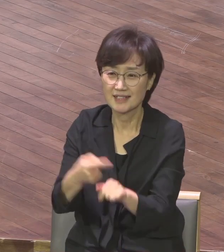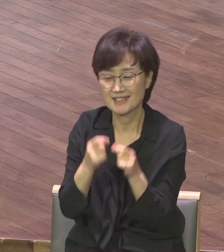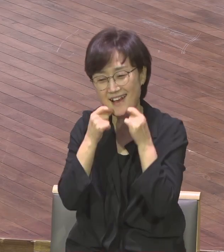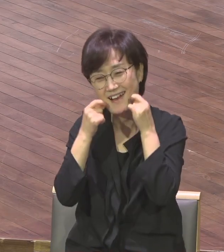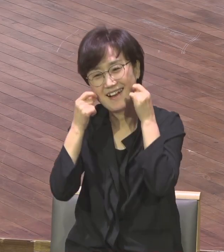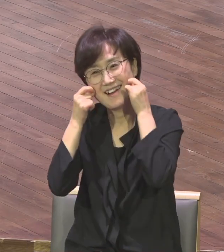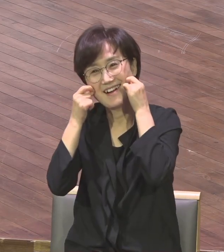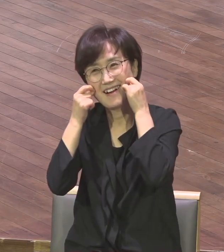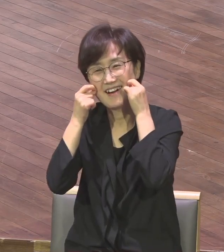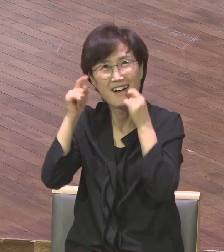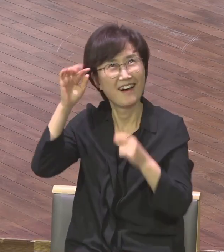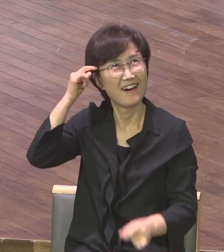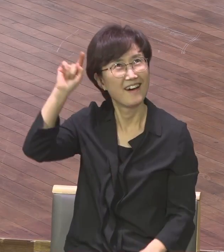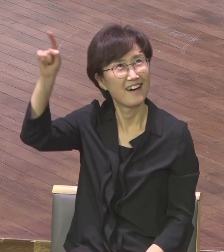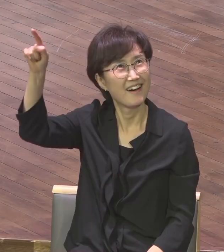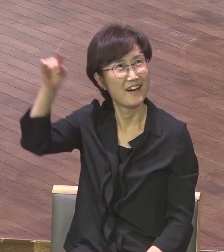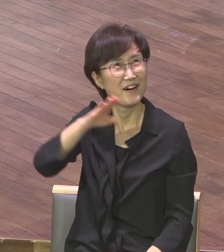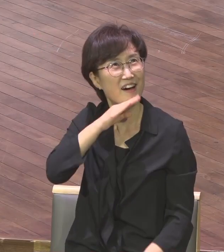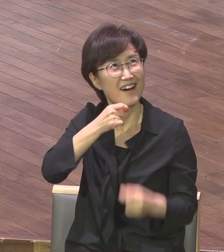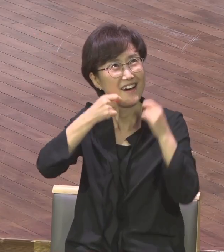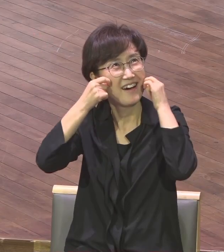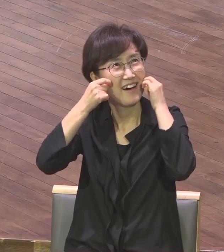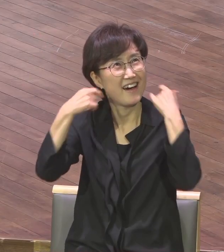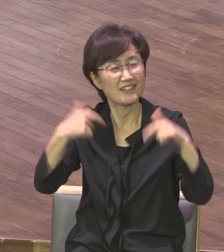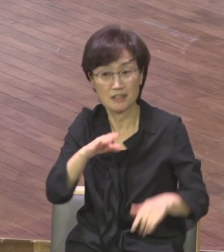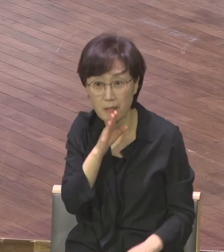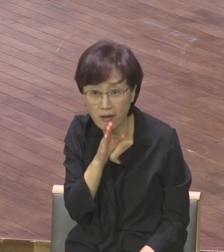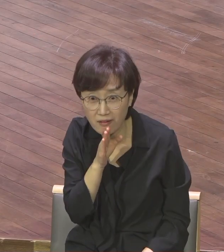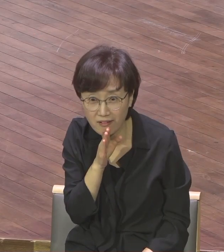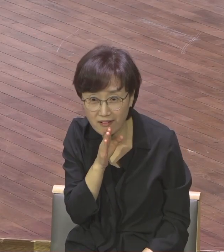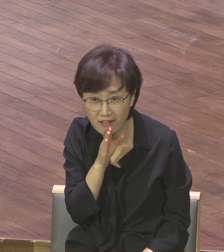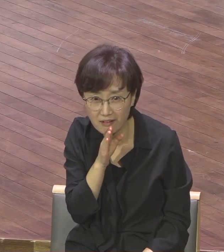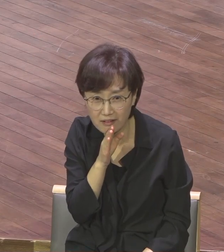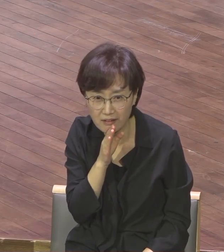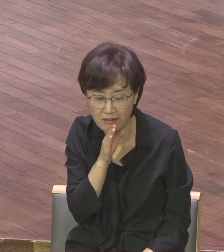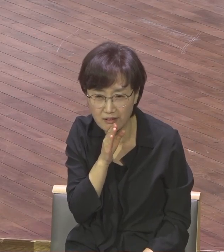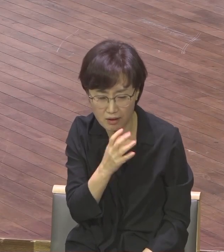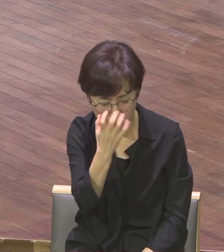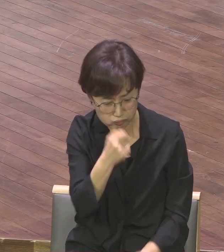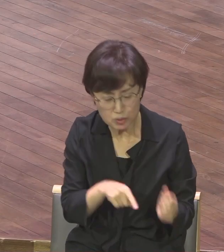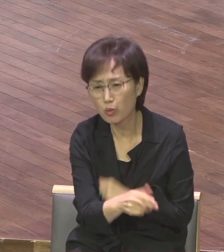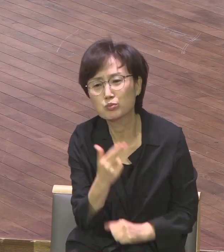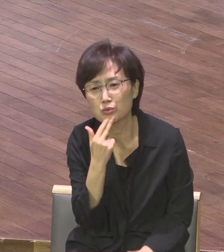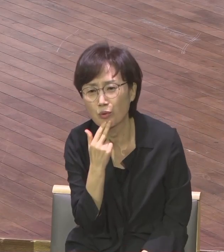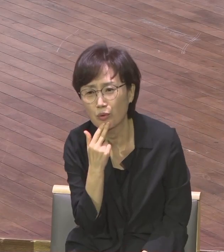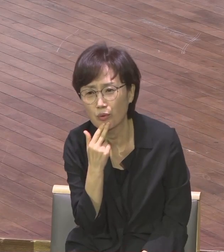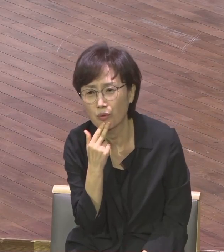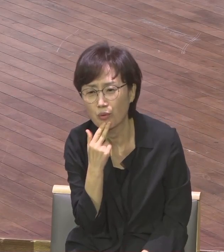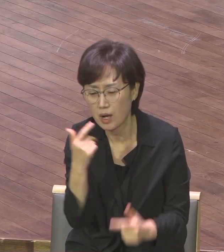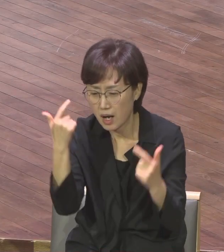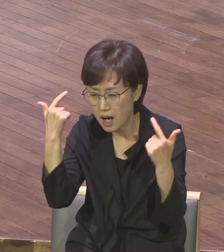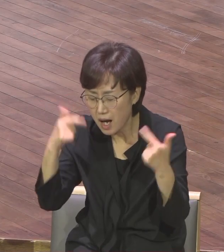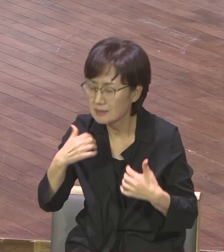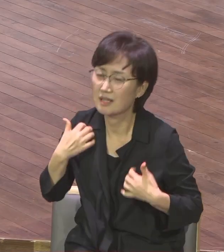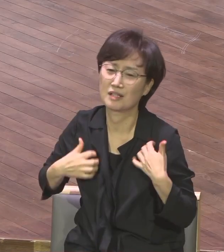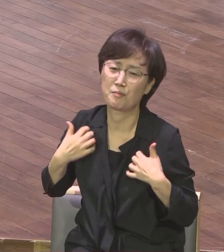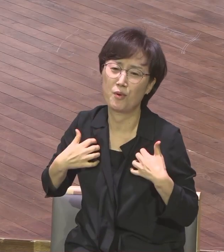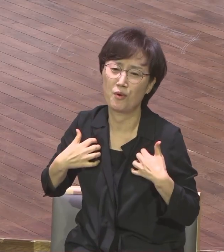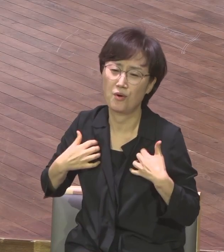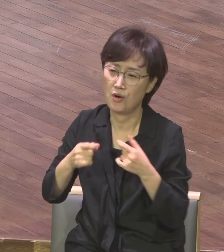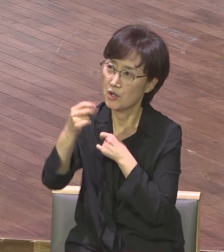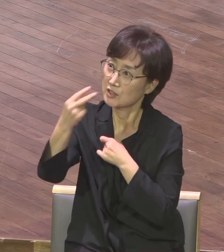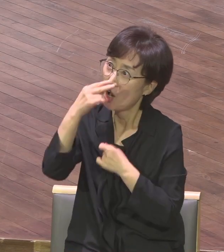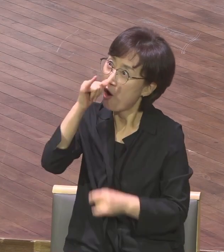미친 것처럼. 진짜로 구원받았으면 항상 기뻐하라, 그 말이에요. 너 구원받지 않았냐? 영생을 얻지